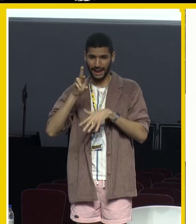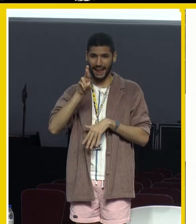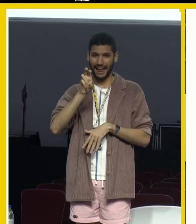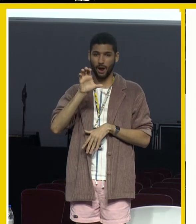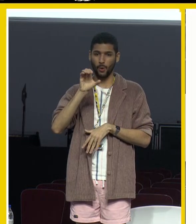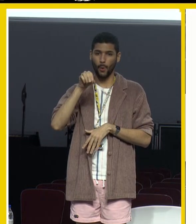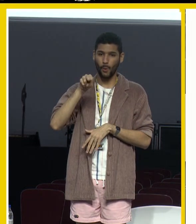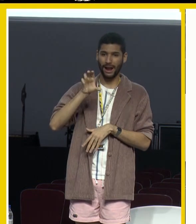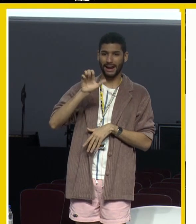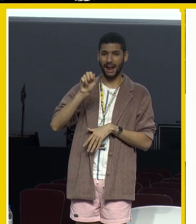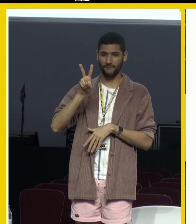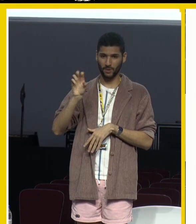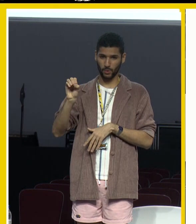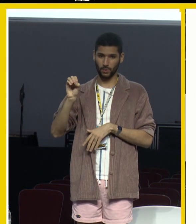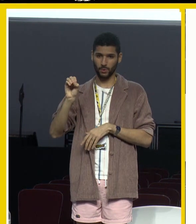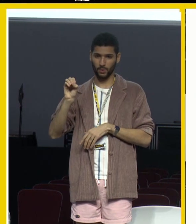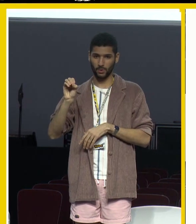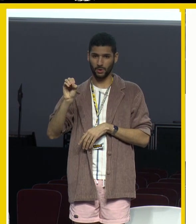federal